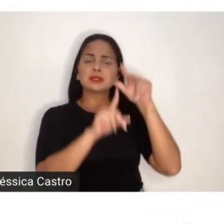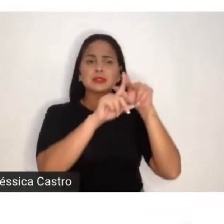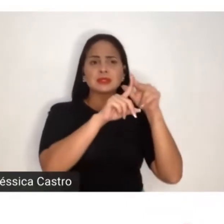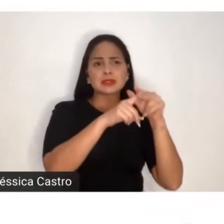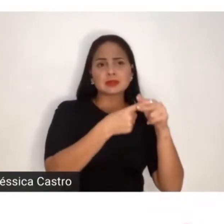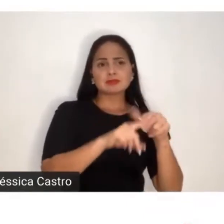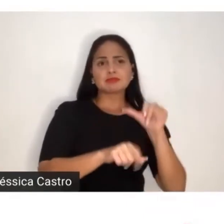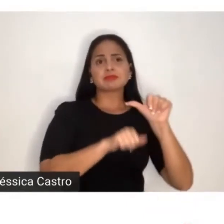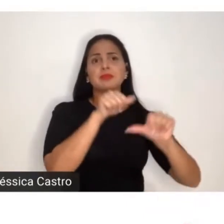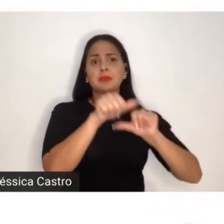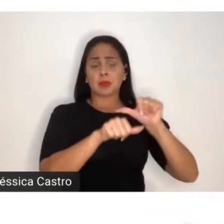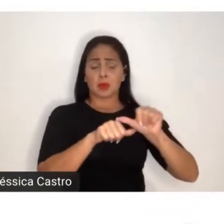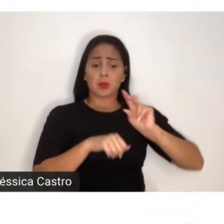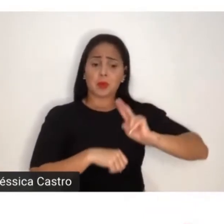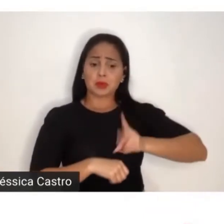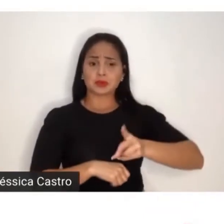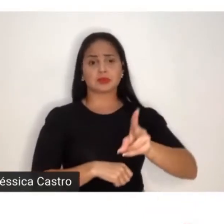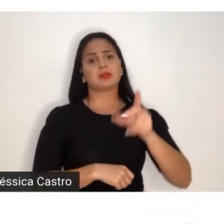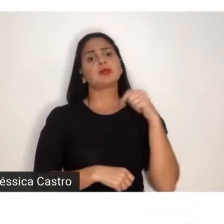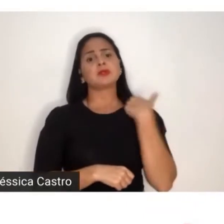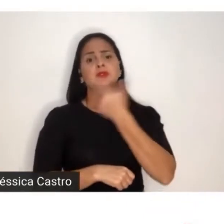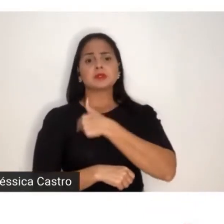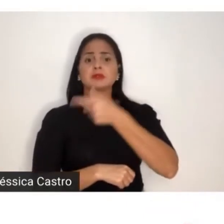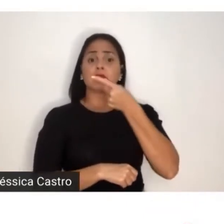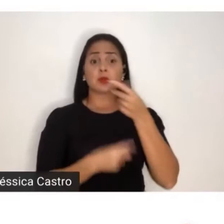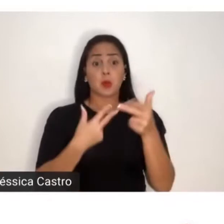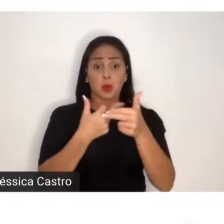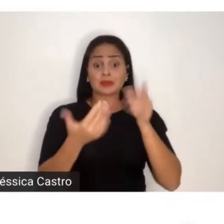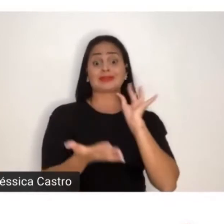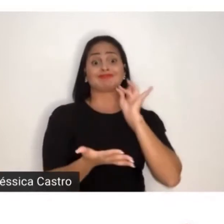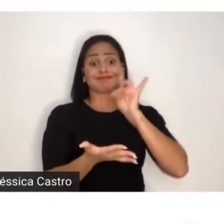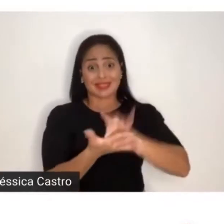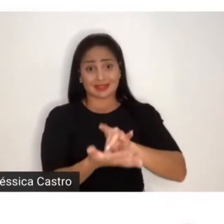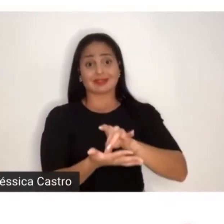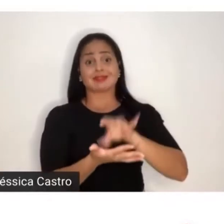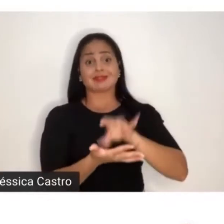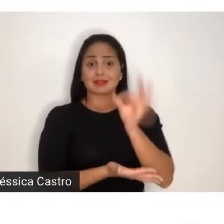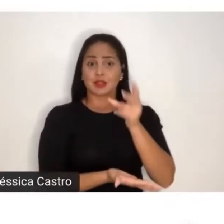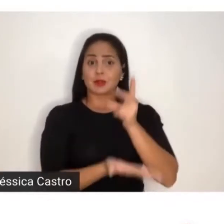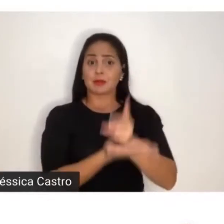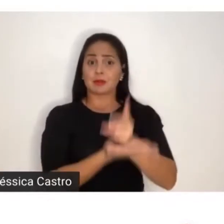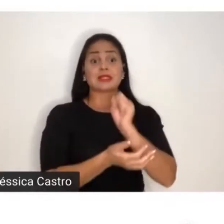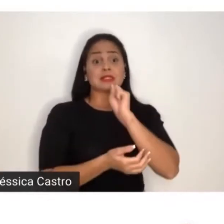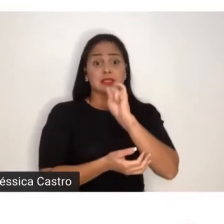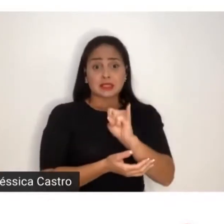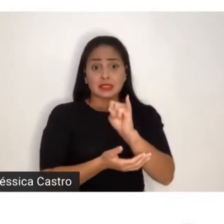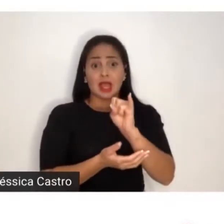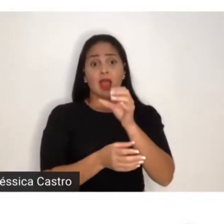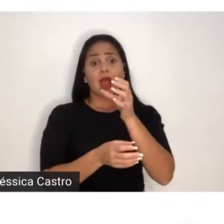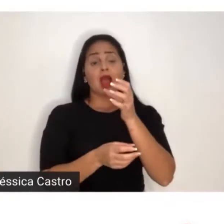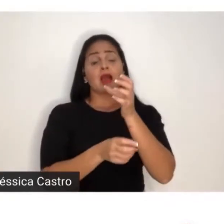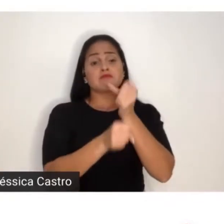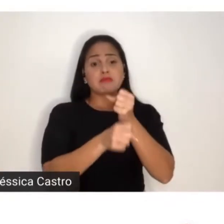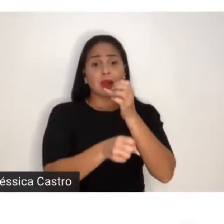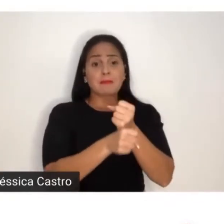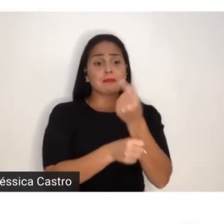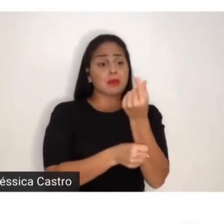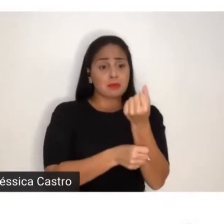funcionamento, nós estamos falando de uma coisa muito concreta. O nosso orçamento, se for aprovado dessa forma, nós temos